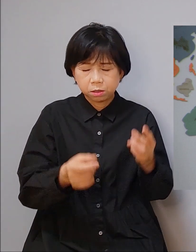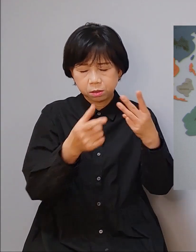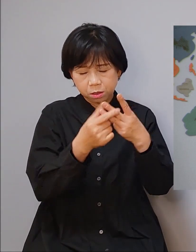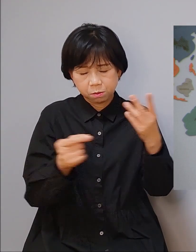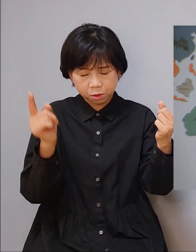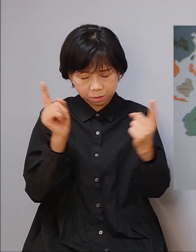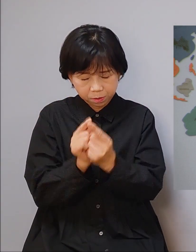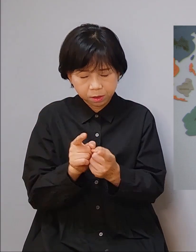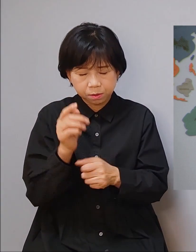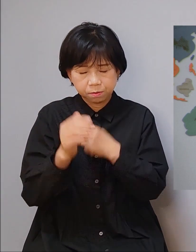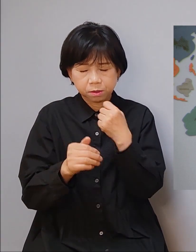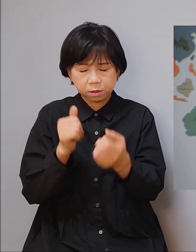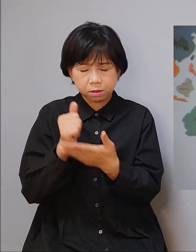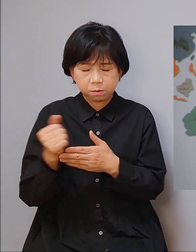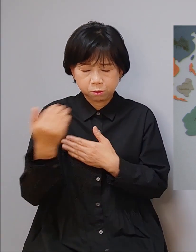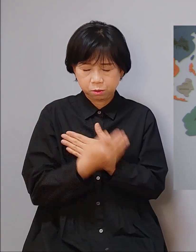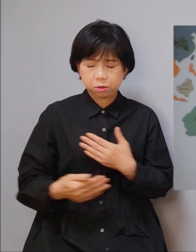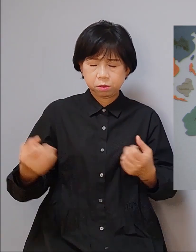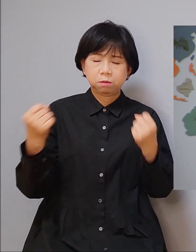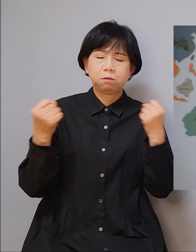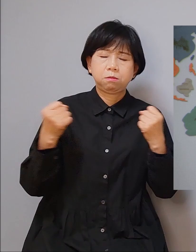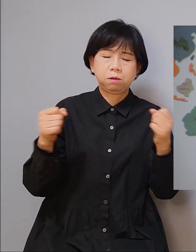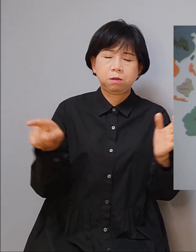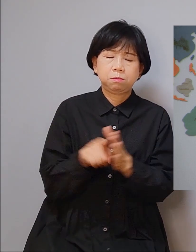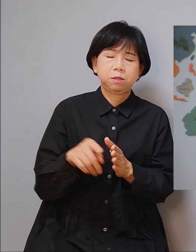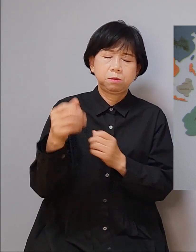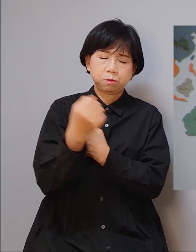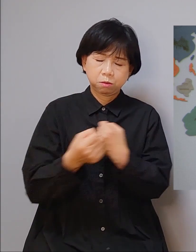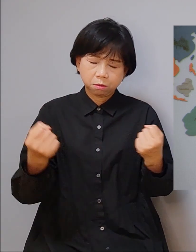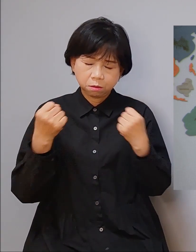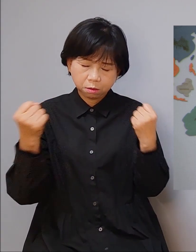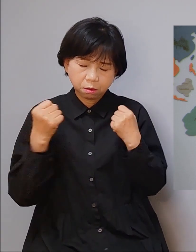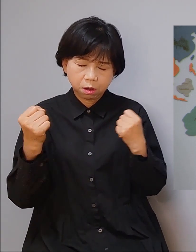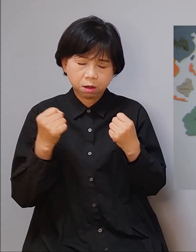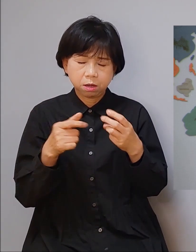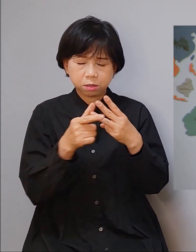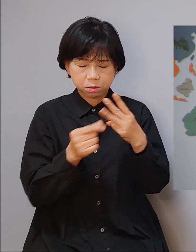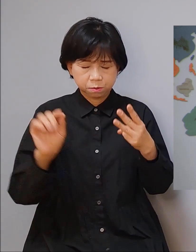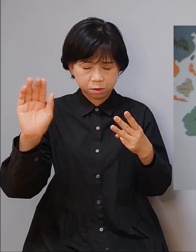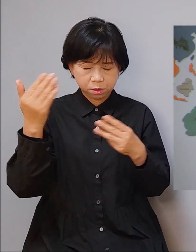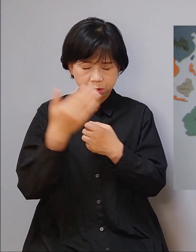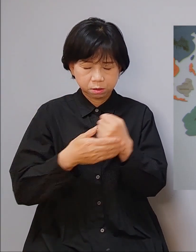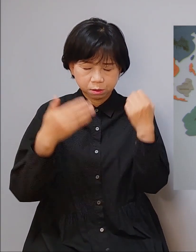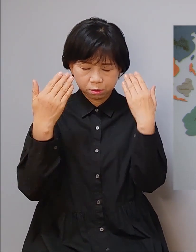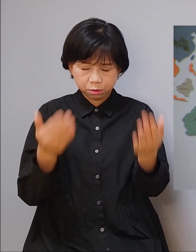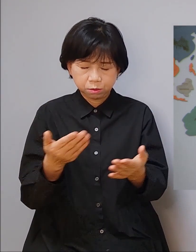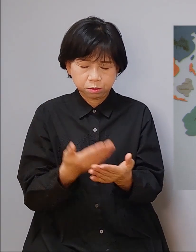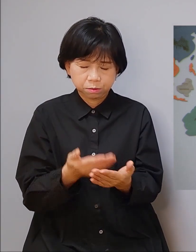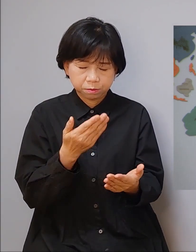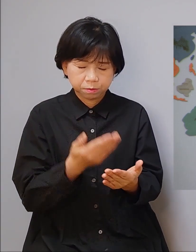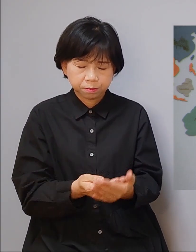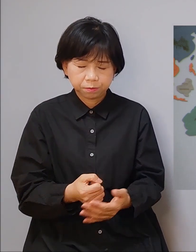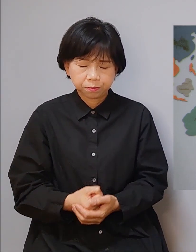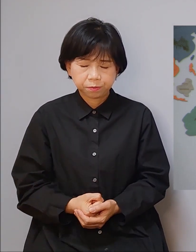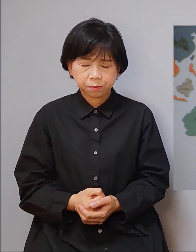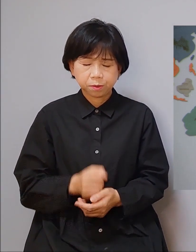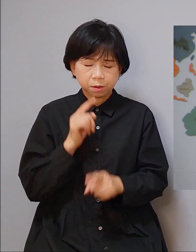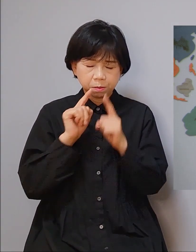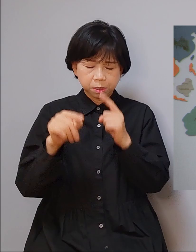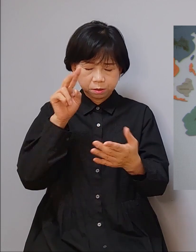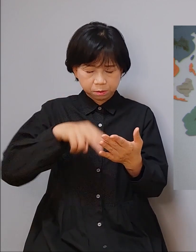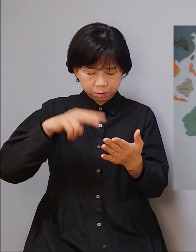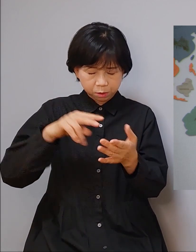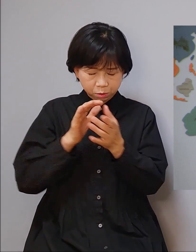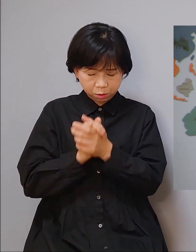맞이했습니다. 하나님, 육신도 건강하고 믿음도 건강한 달이 될 수 있도록 은혜를 도와여 주시옵소서. 말씀